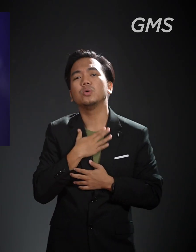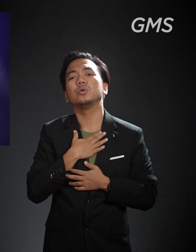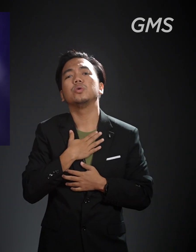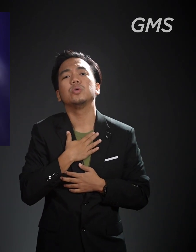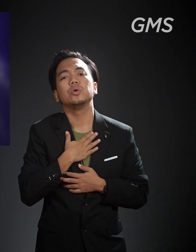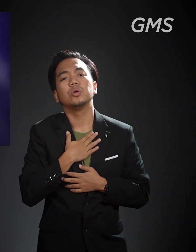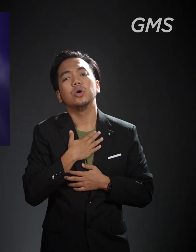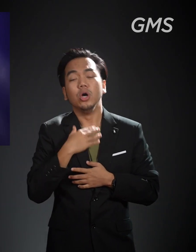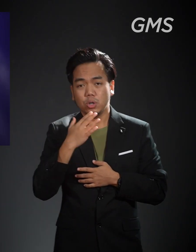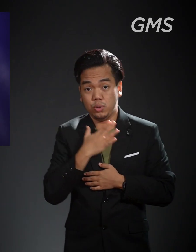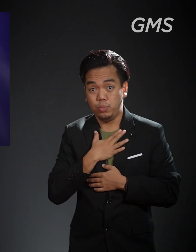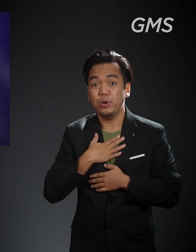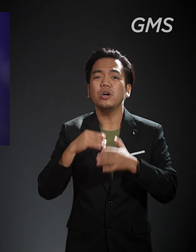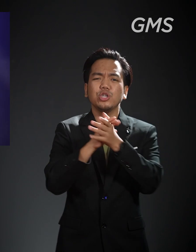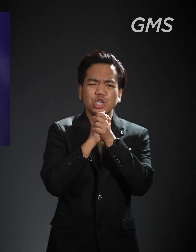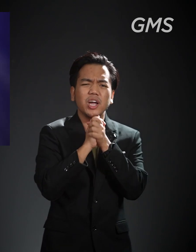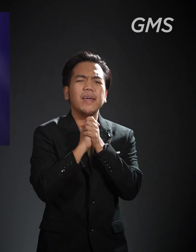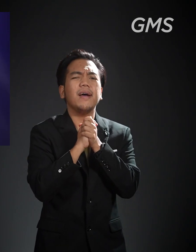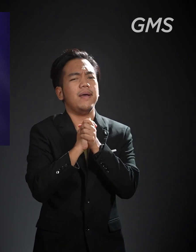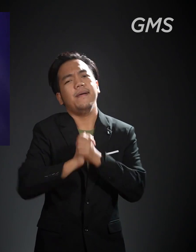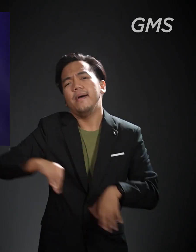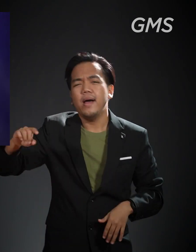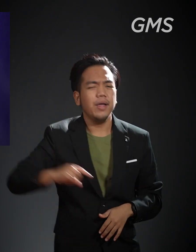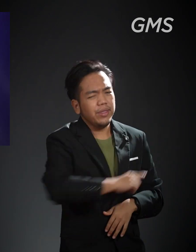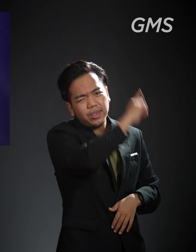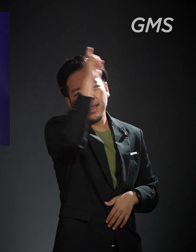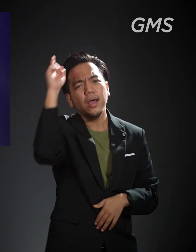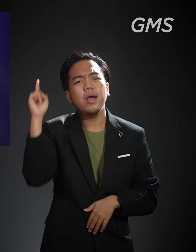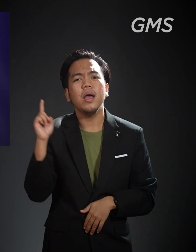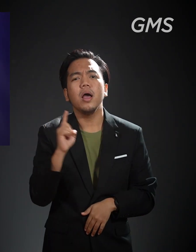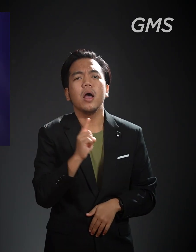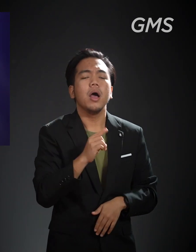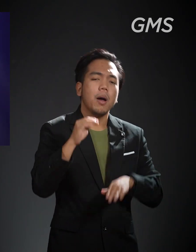pengharapanku. Ku percaya hanya